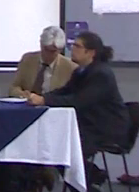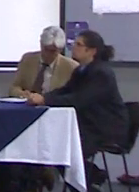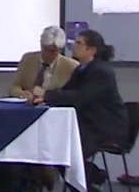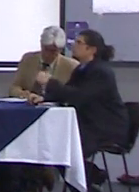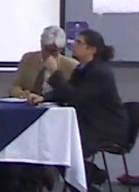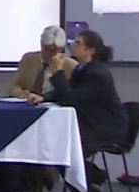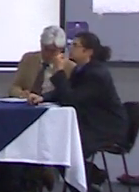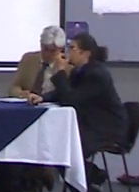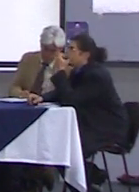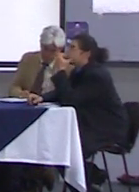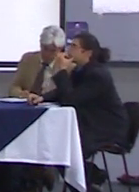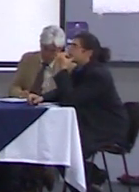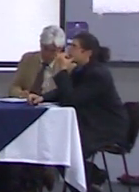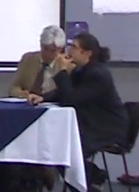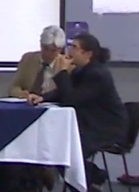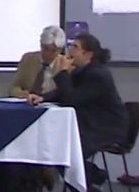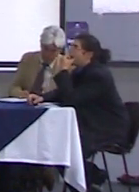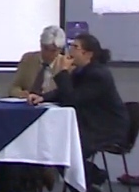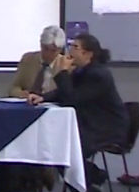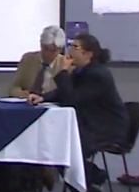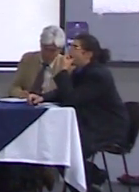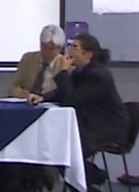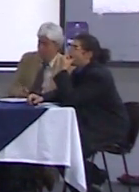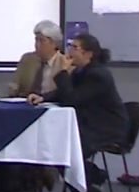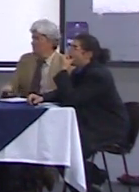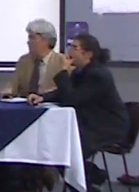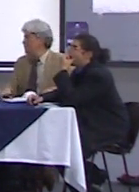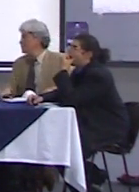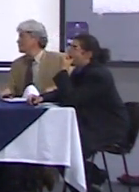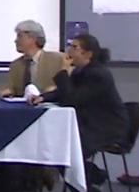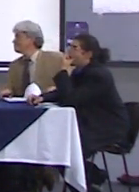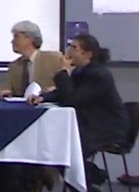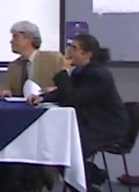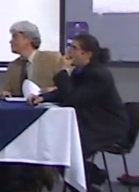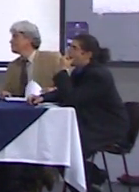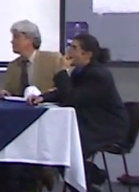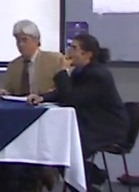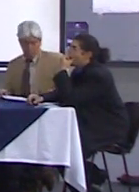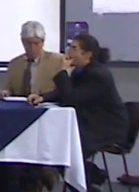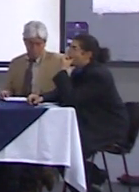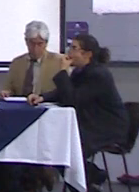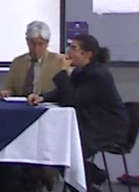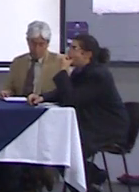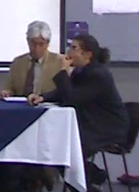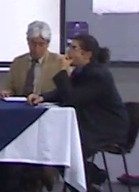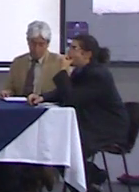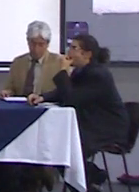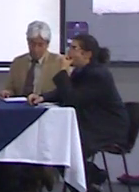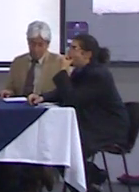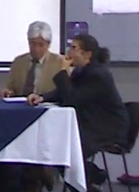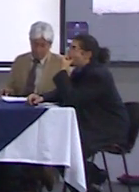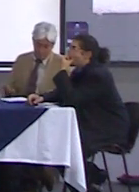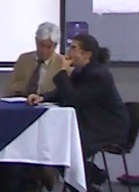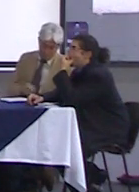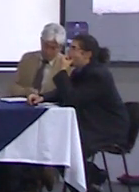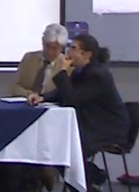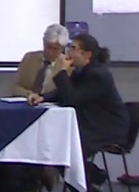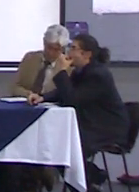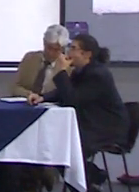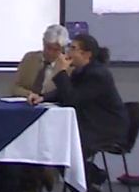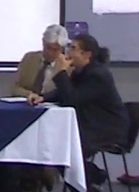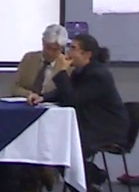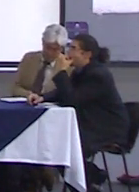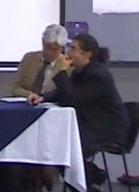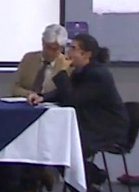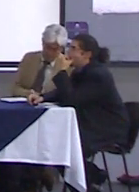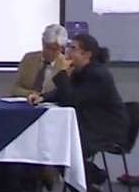vivencia y su proyección frente al programa recibido y a la espac expectativa que hay frente a la educación física también pues nos